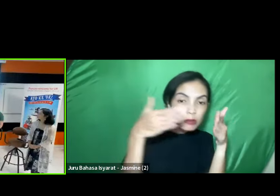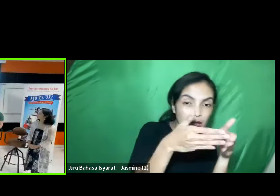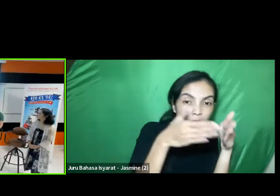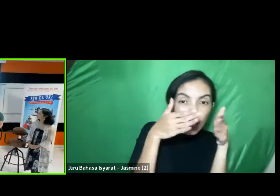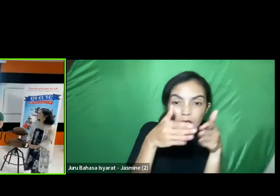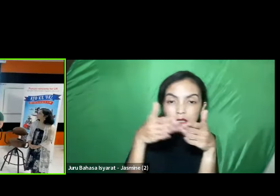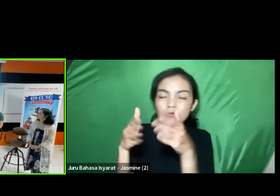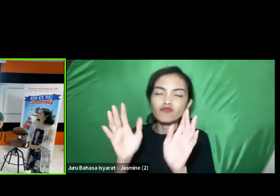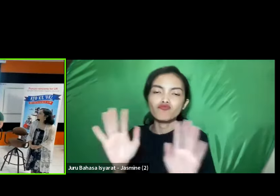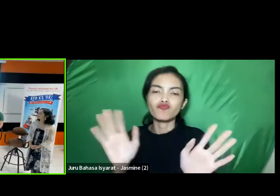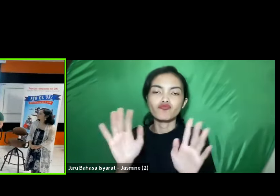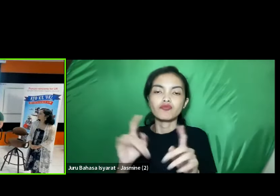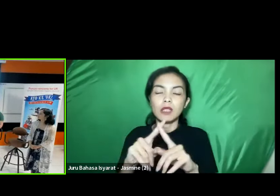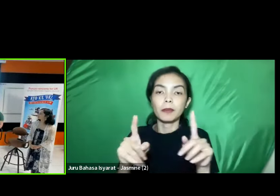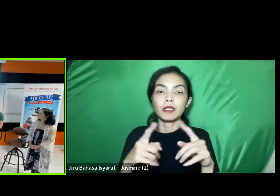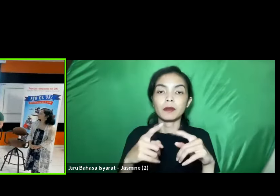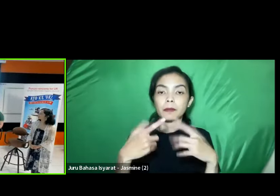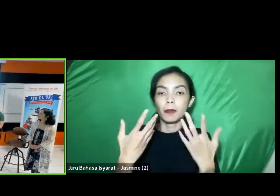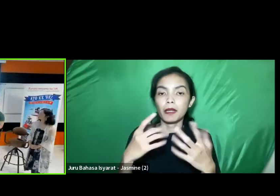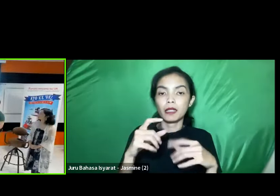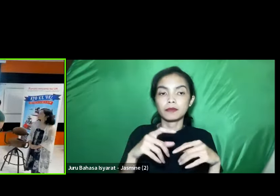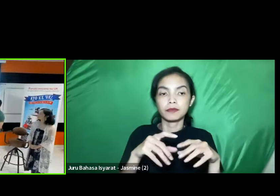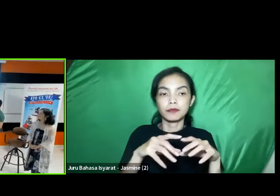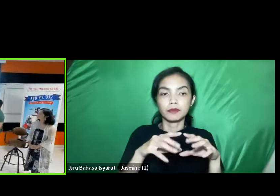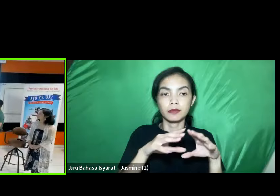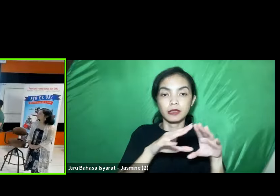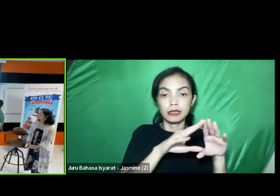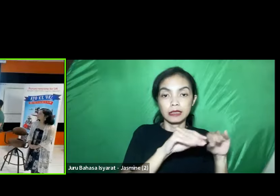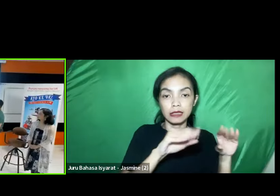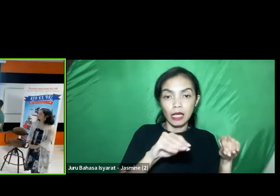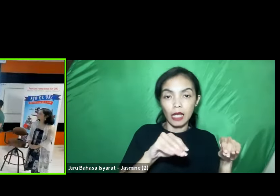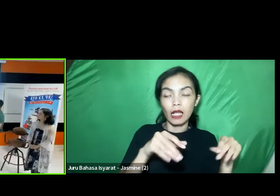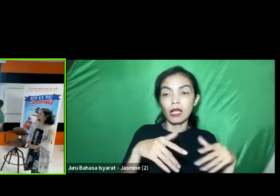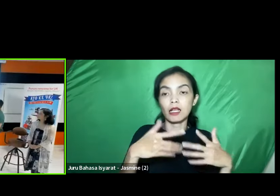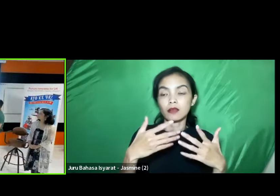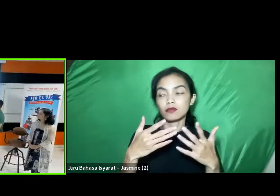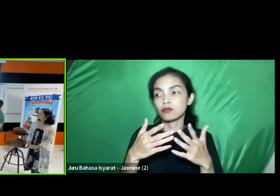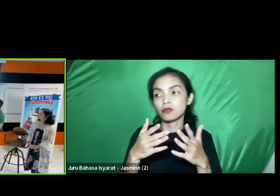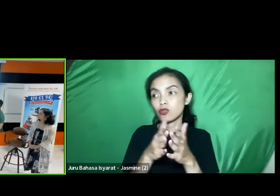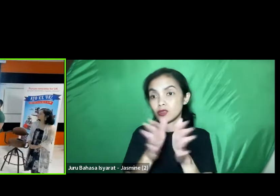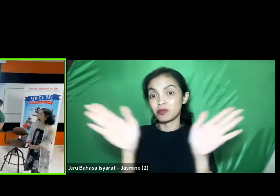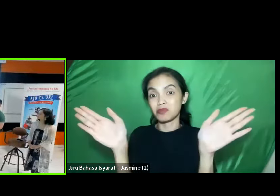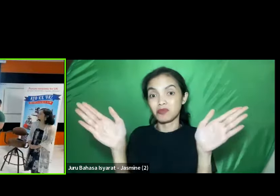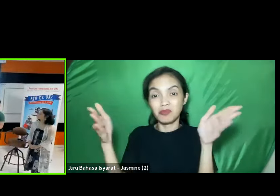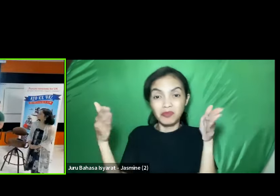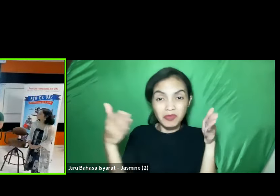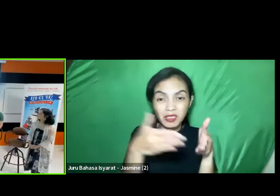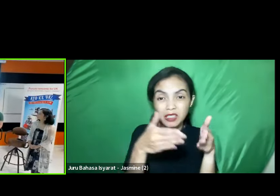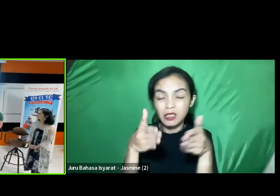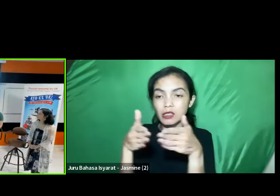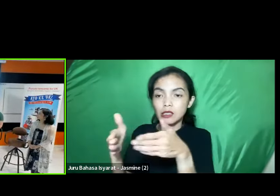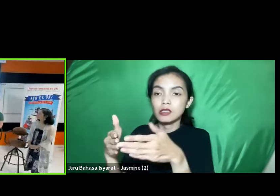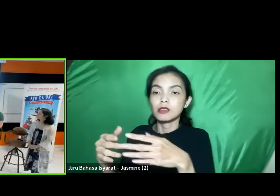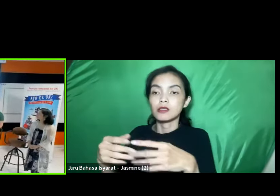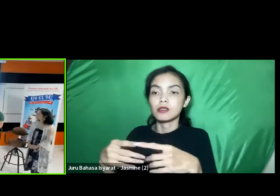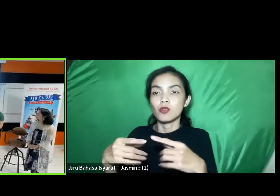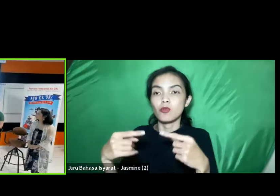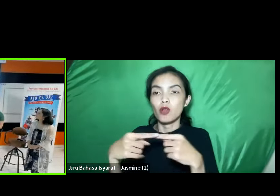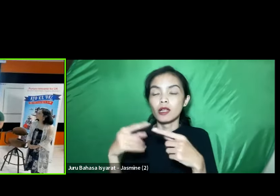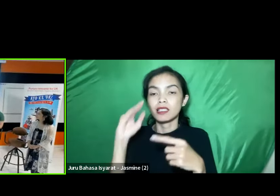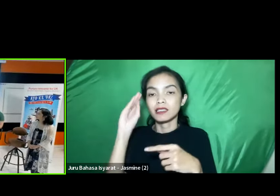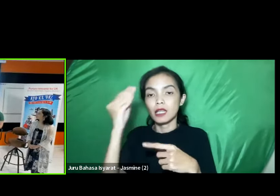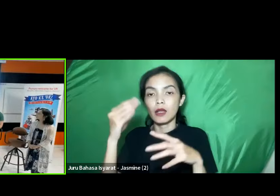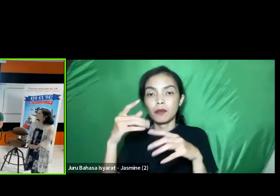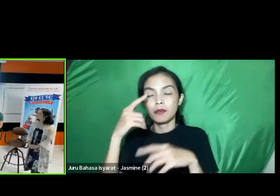lagi menghubungkan profesi ini atau mau spesialis mau generalis dengan nanti rencana belajarnya buat apa